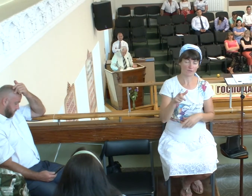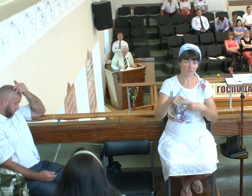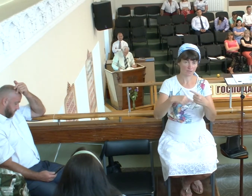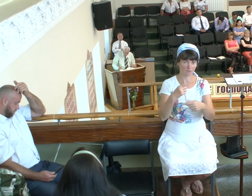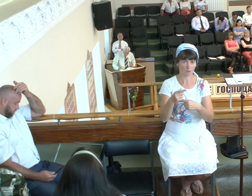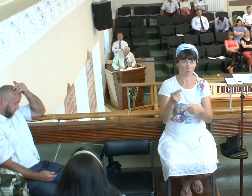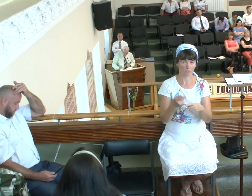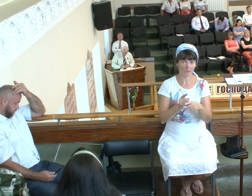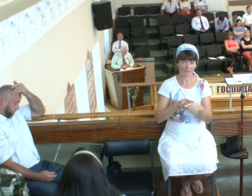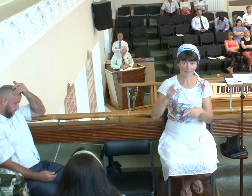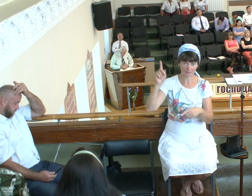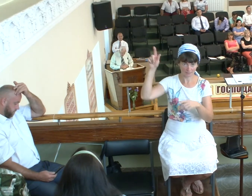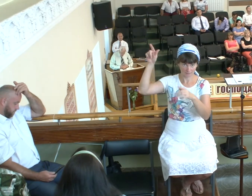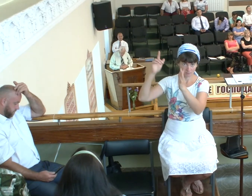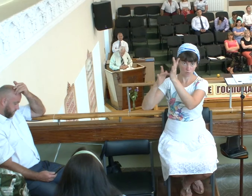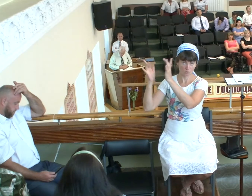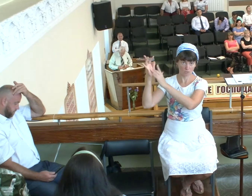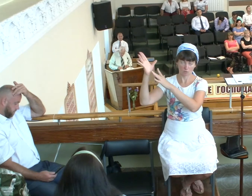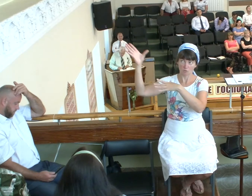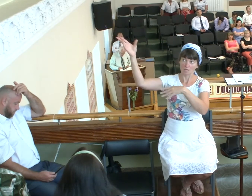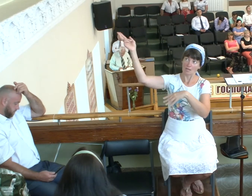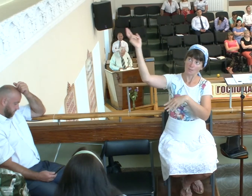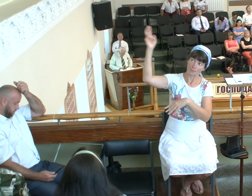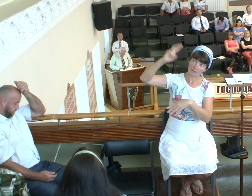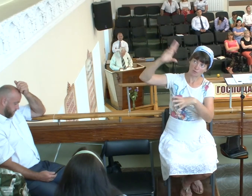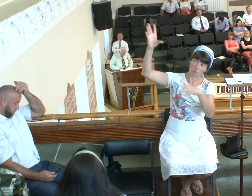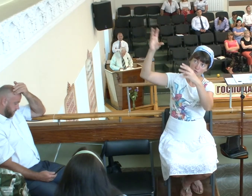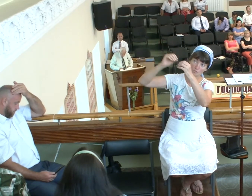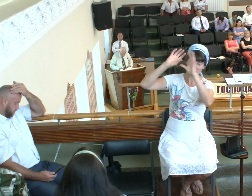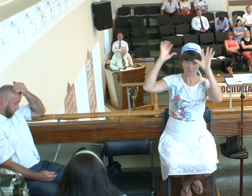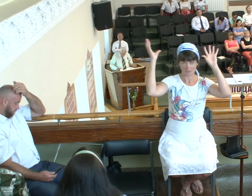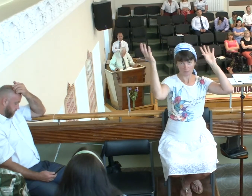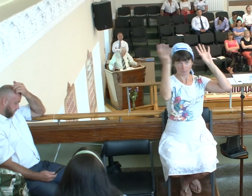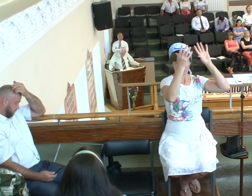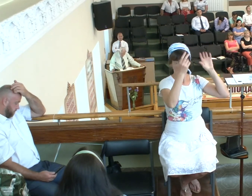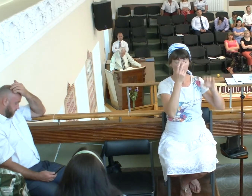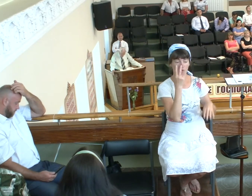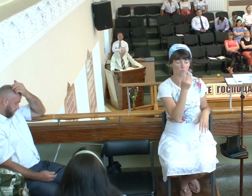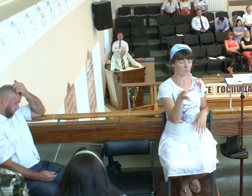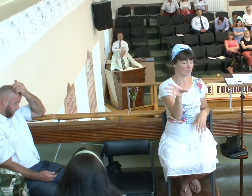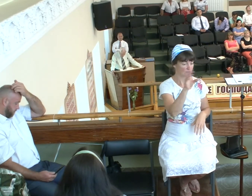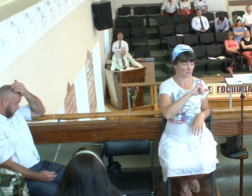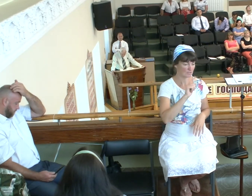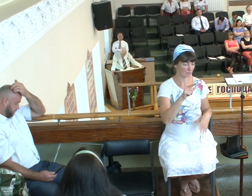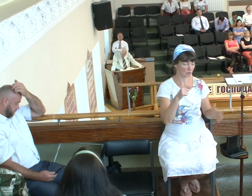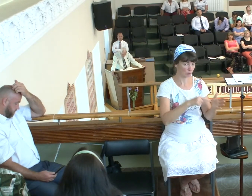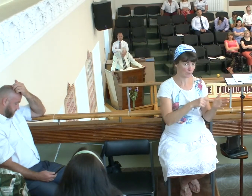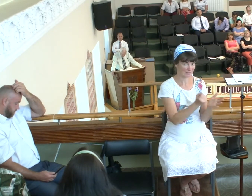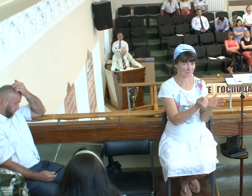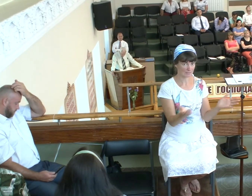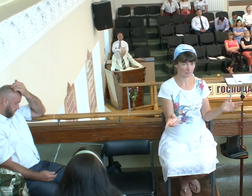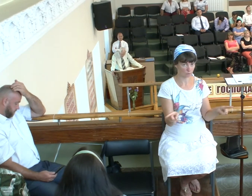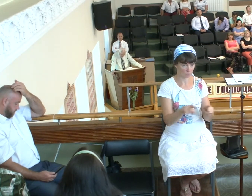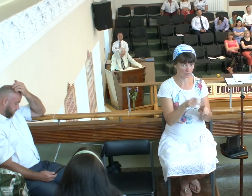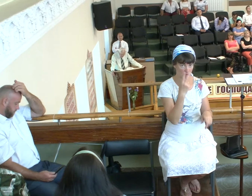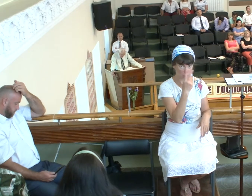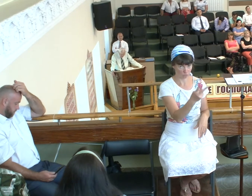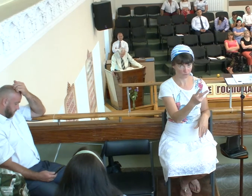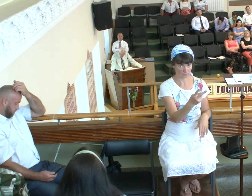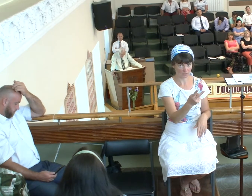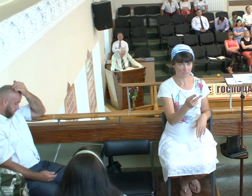облаками и вылетел всякое око, и те, которые пронзили его, и возрождают при ним все племена земли.